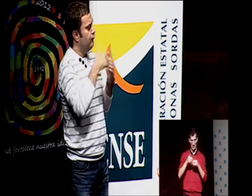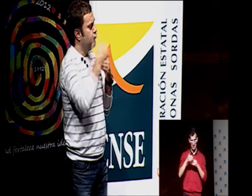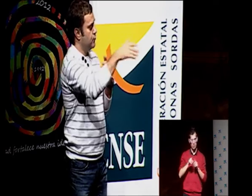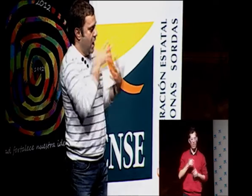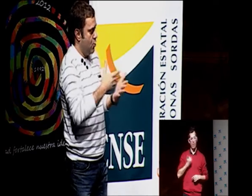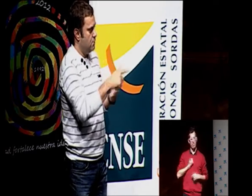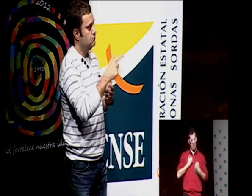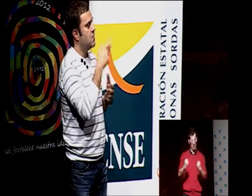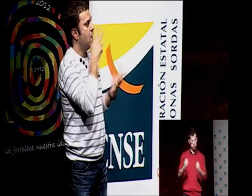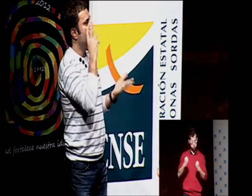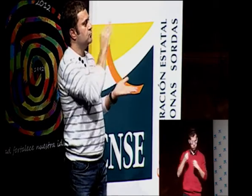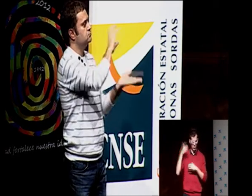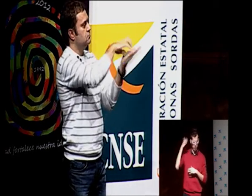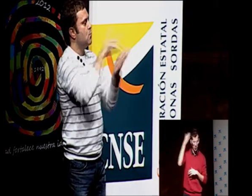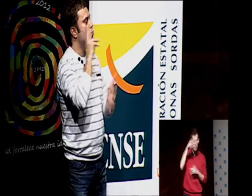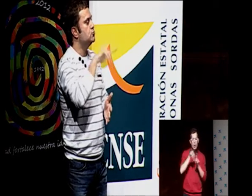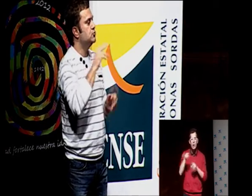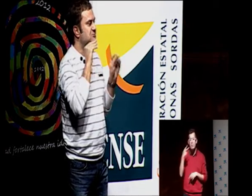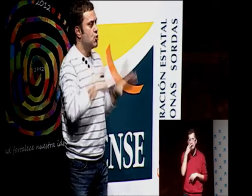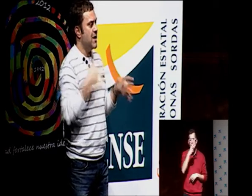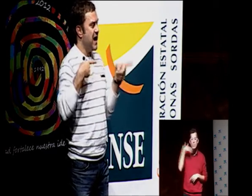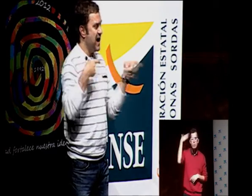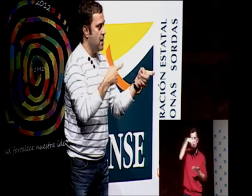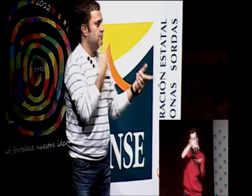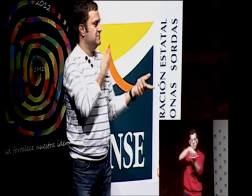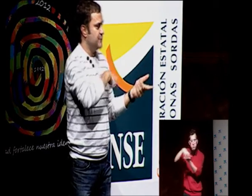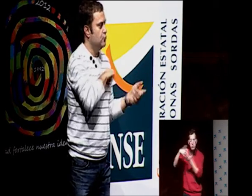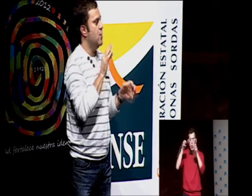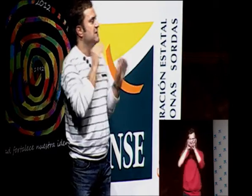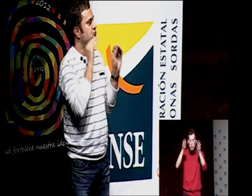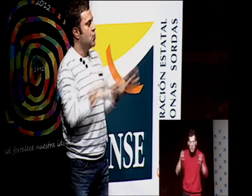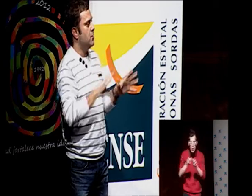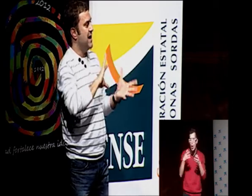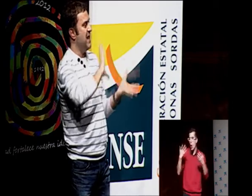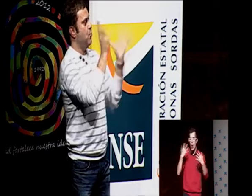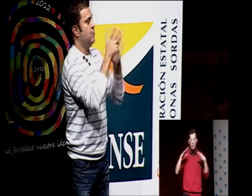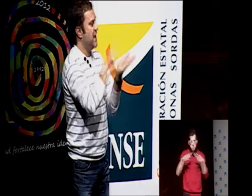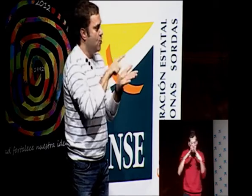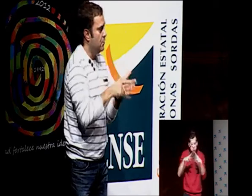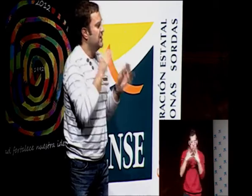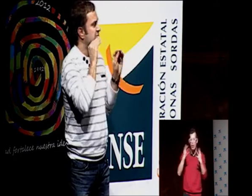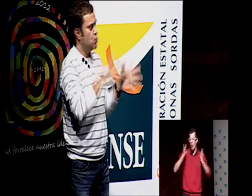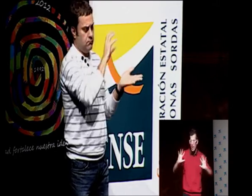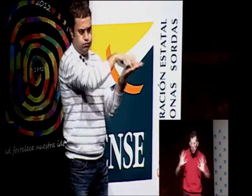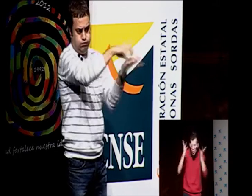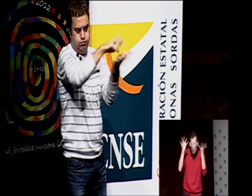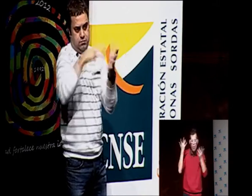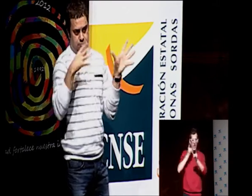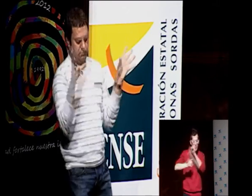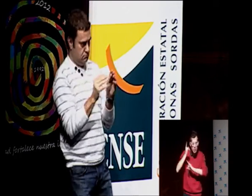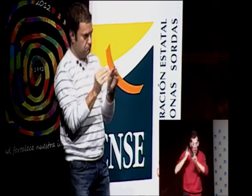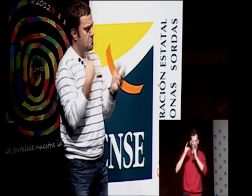desde las jornadas de identidad y viendo un poco lo visto viendo todos los acontecimientos que hemos vivido